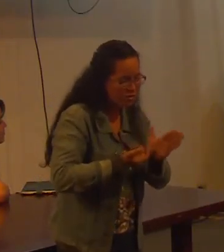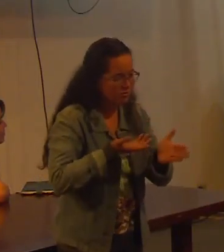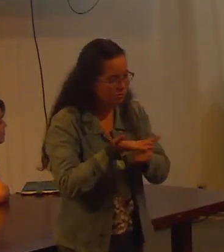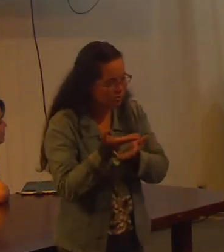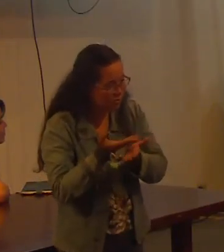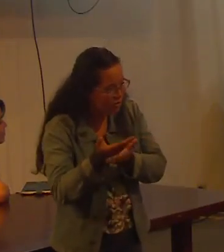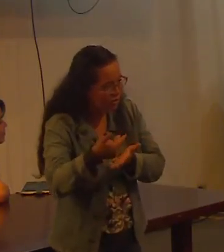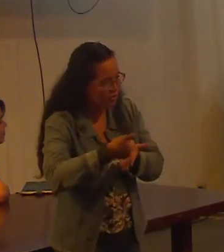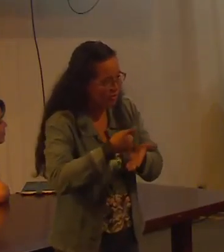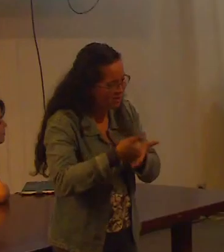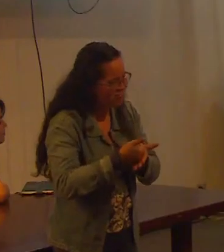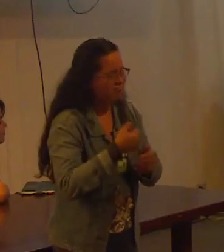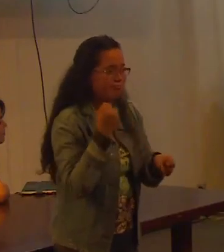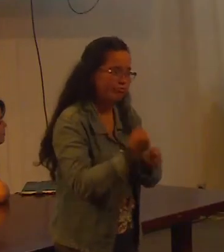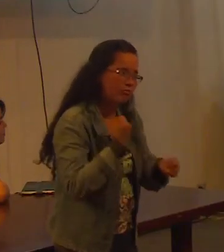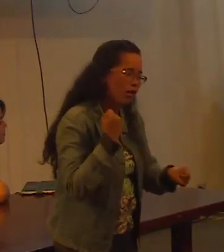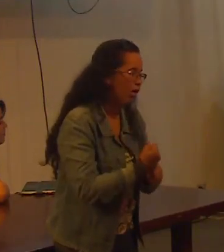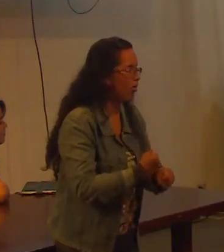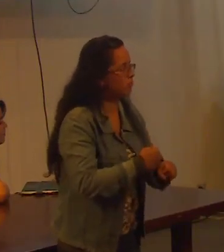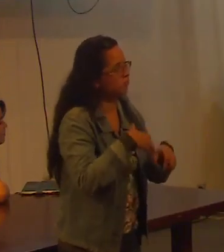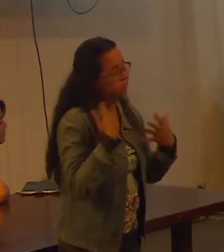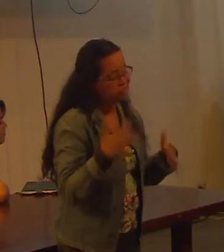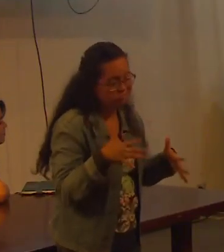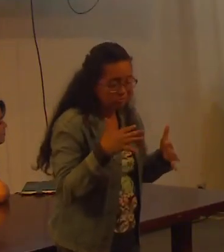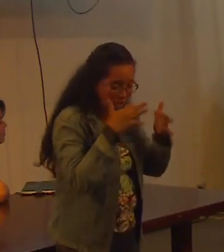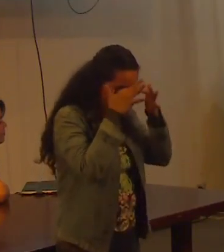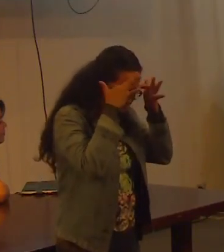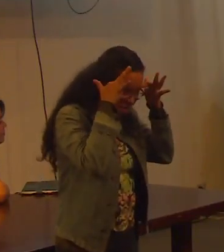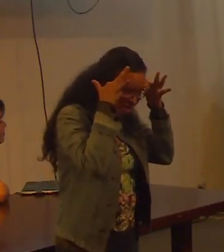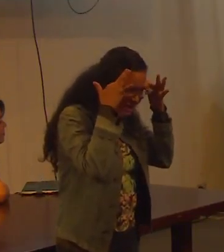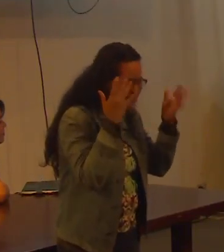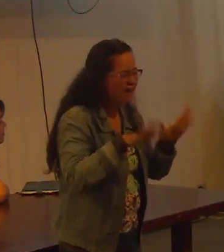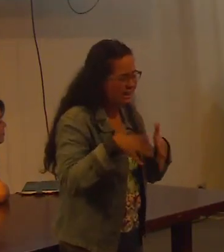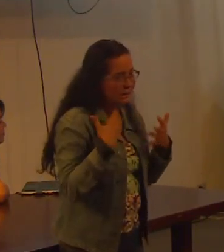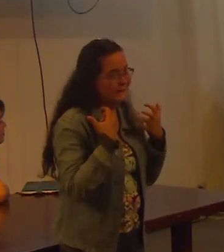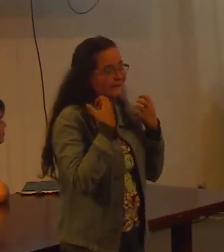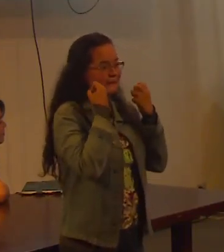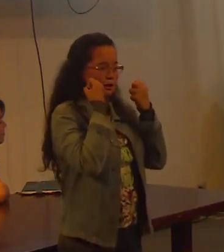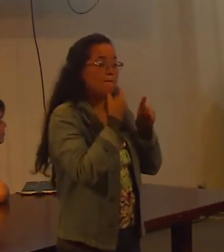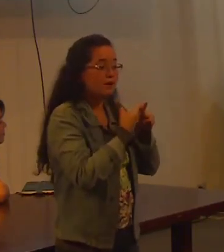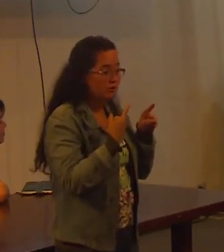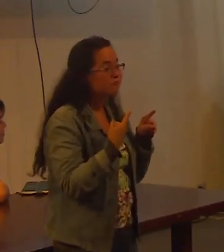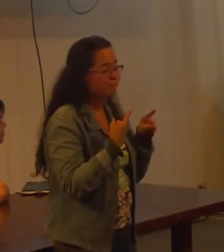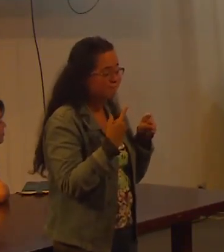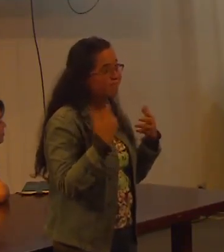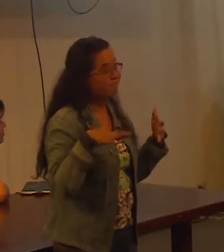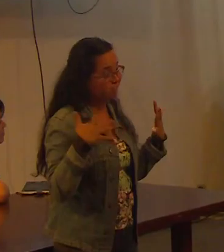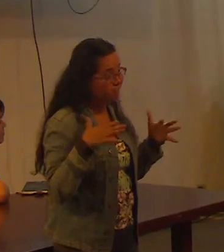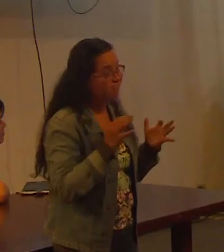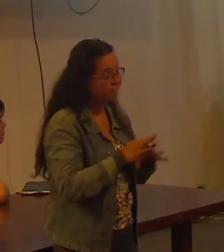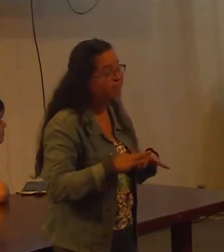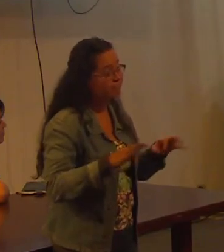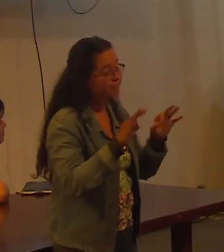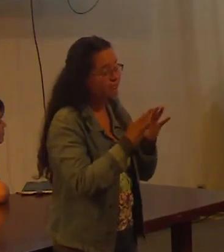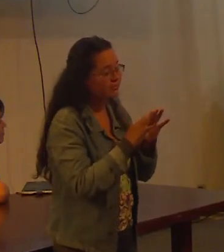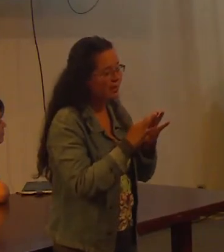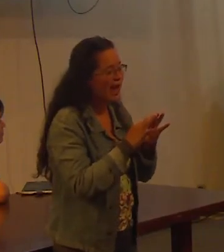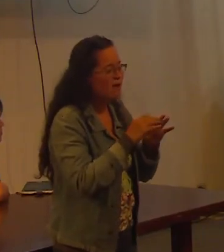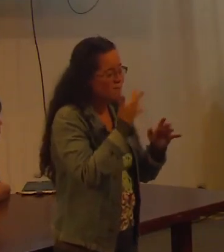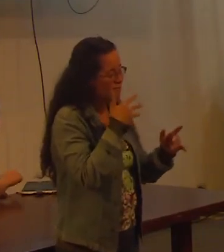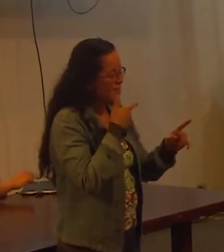trabajo largo, tedioso, complicado, agotador, en ocasiones estresantes, pero gratificante al observar los logros pedagógicos